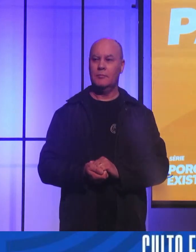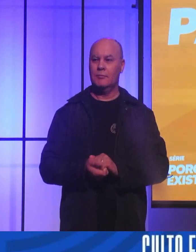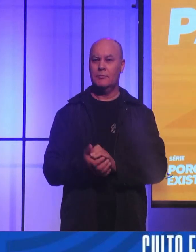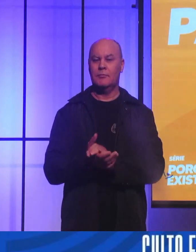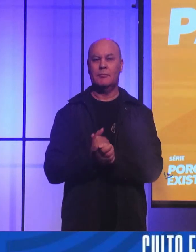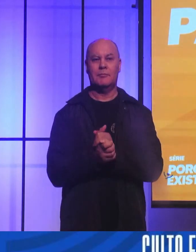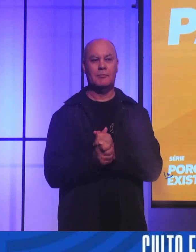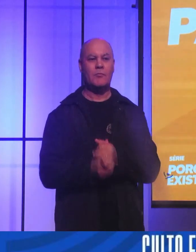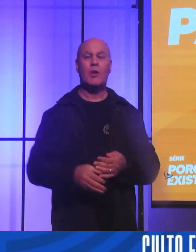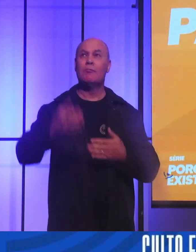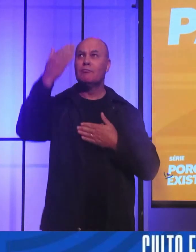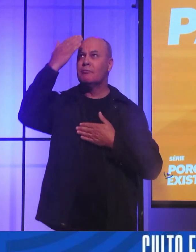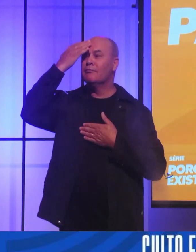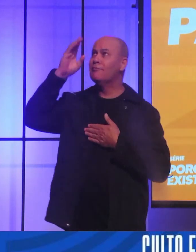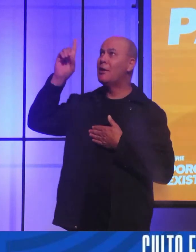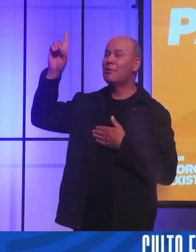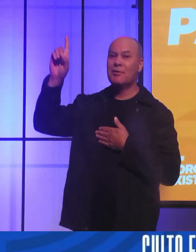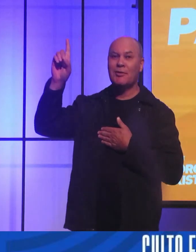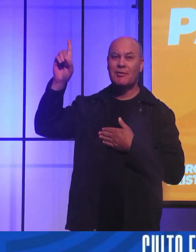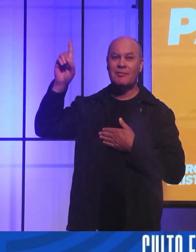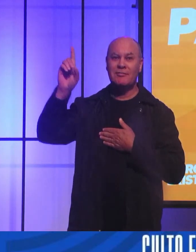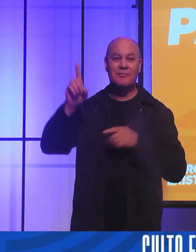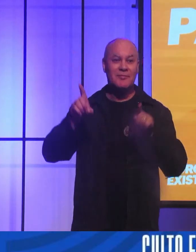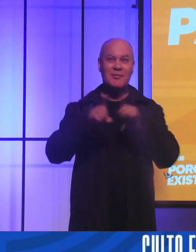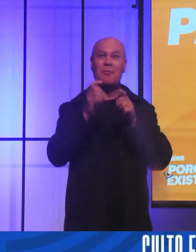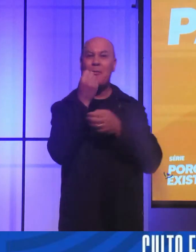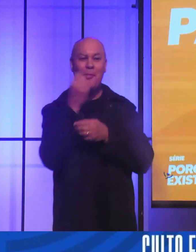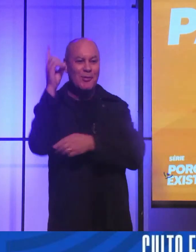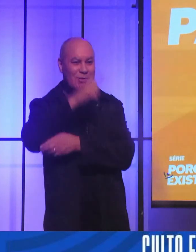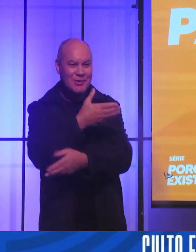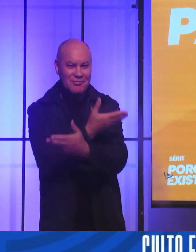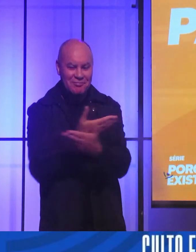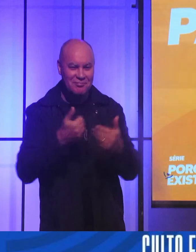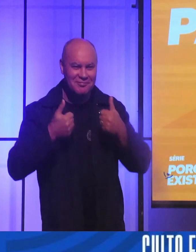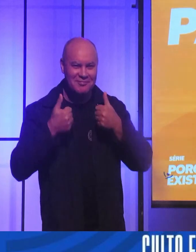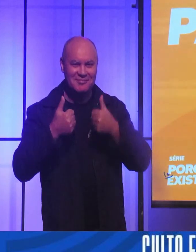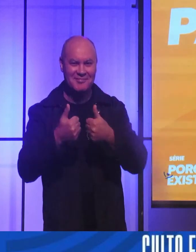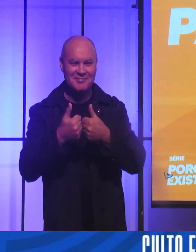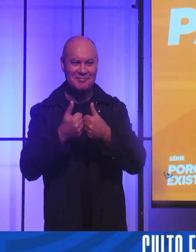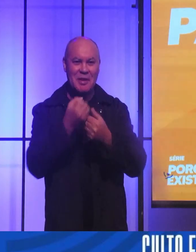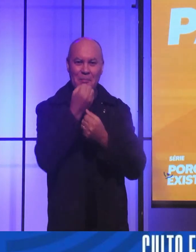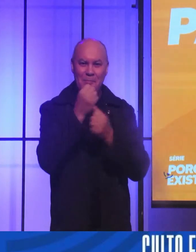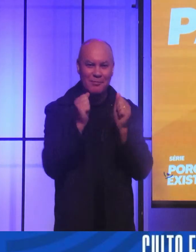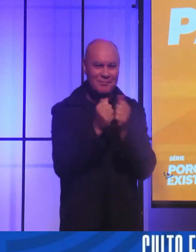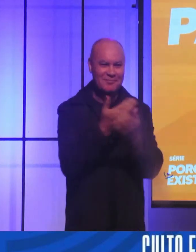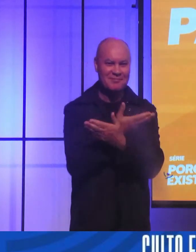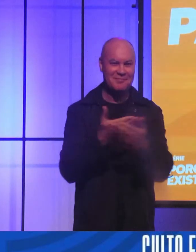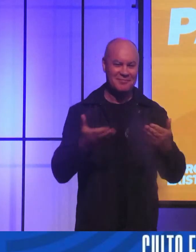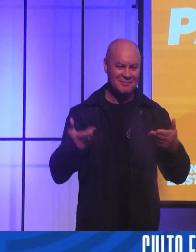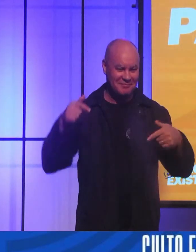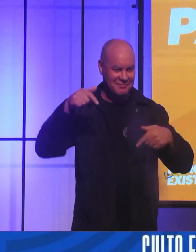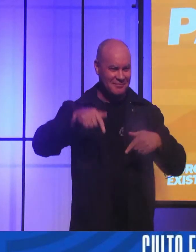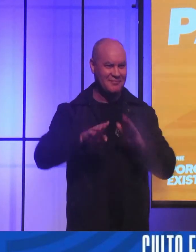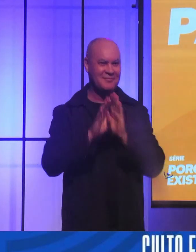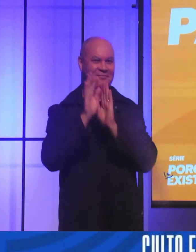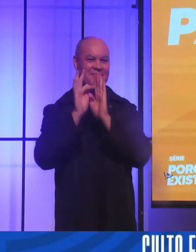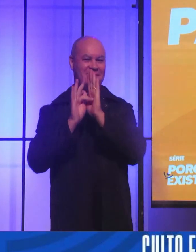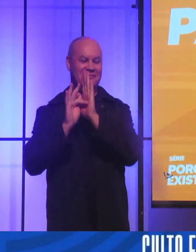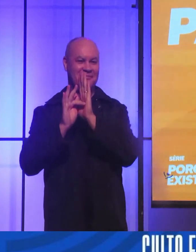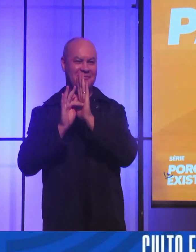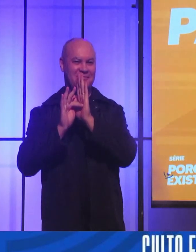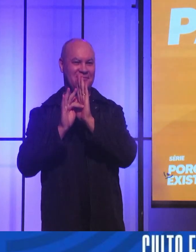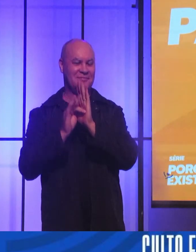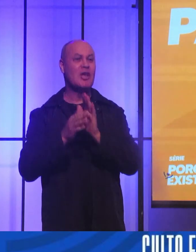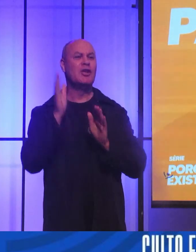Louvado seja Deus, bom dia na graça e na paz do Senhor. É muito bom estar com vocês. E como já o